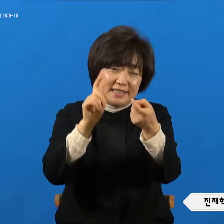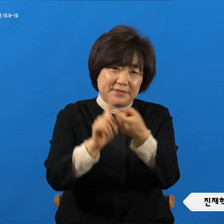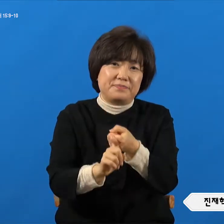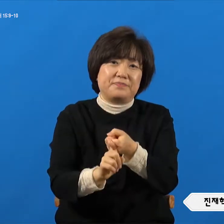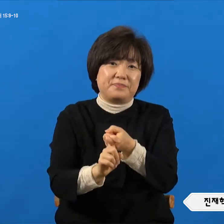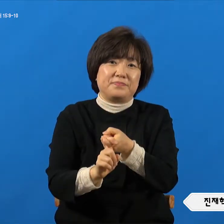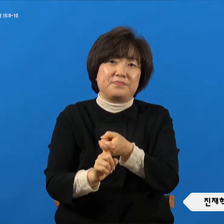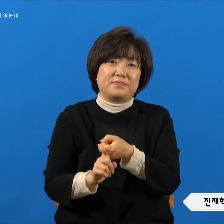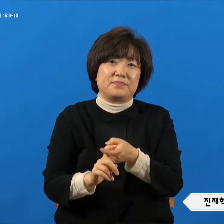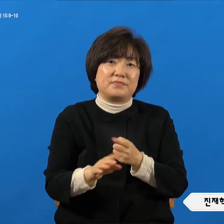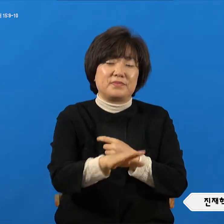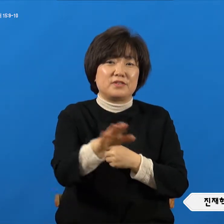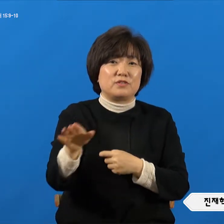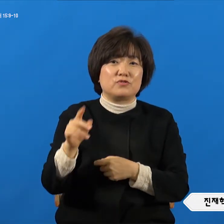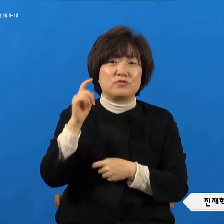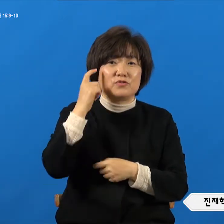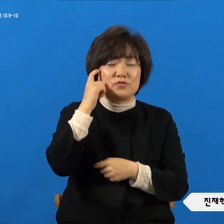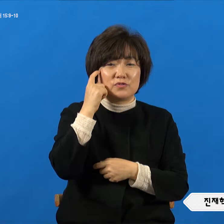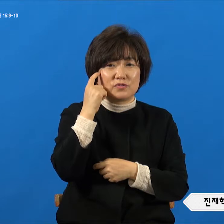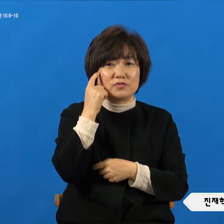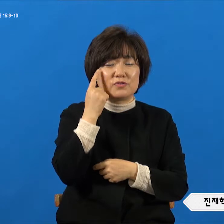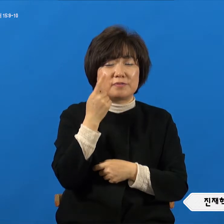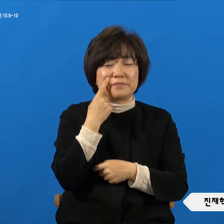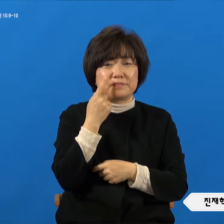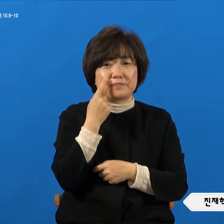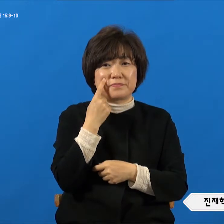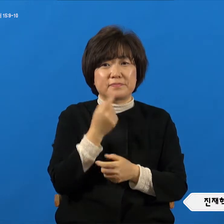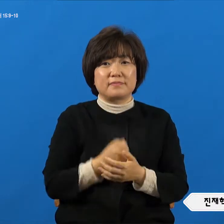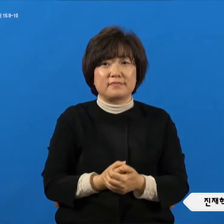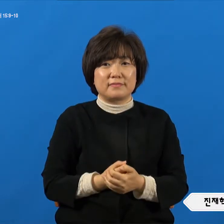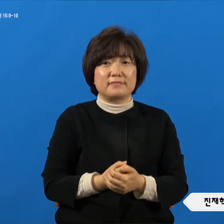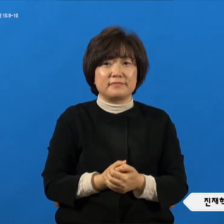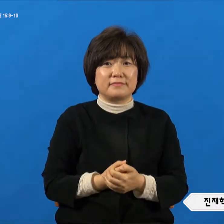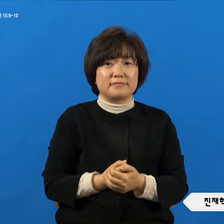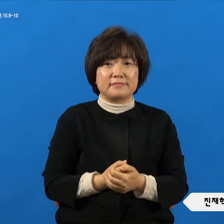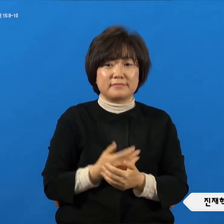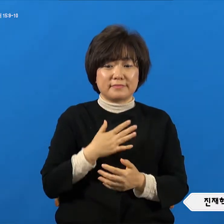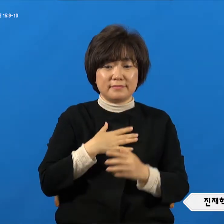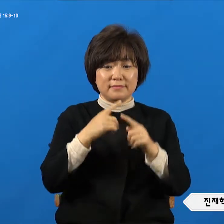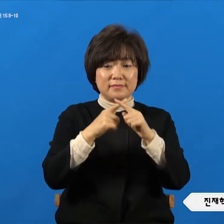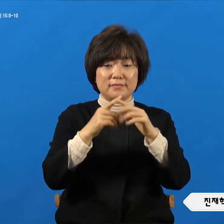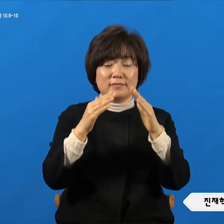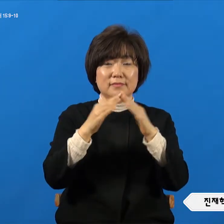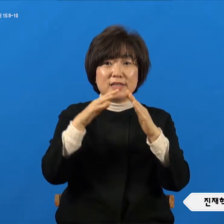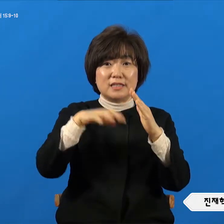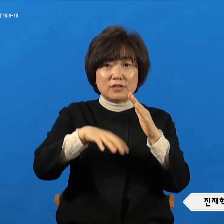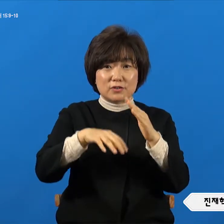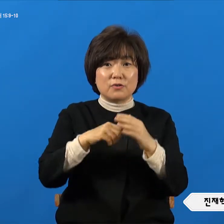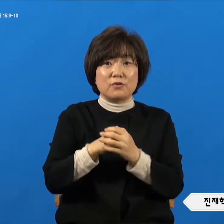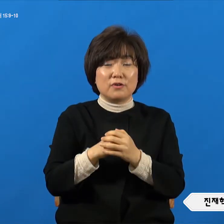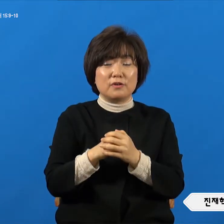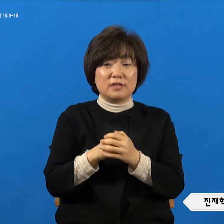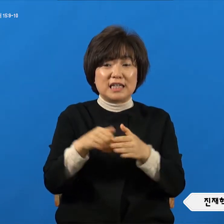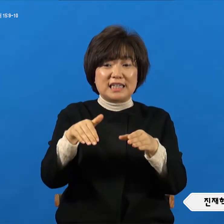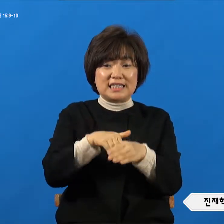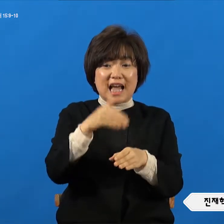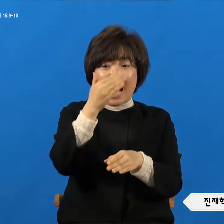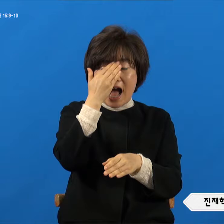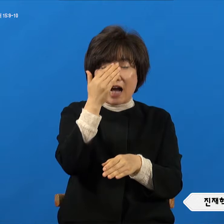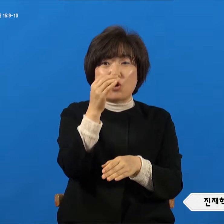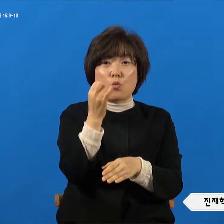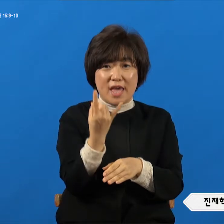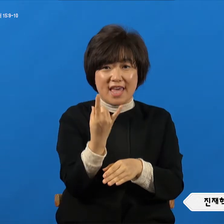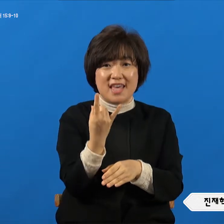관심을 우리는 생각해 봅니다. 저희 교회에서도 매번 장학회를